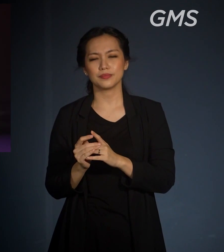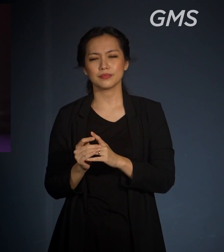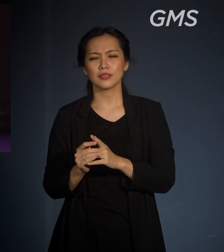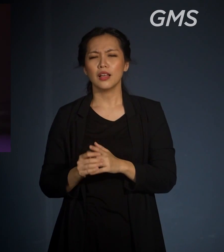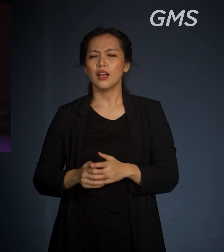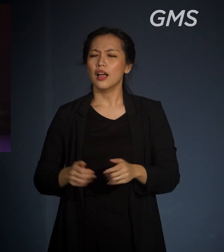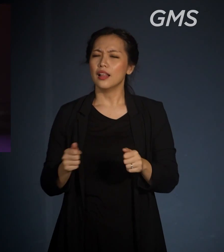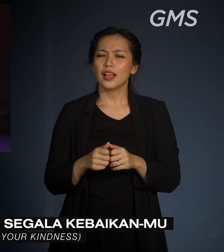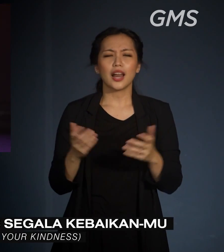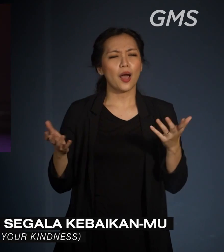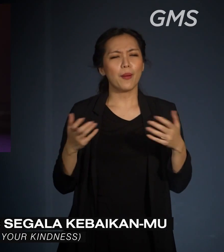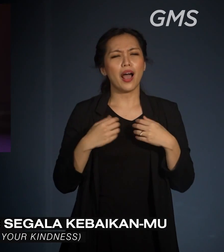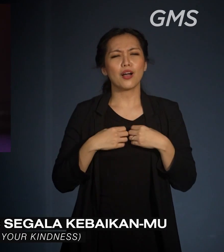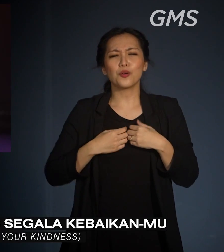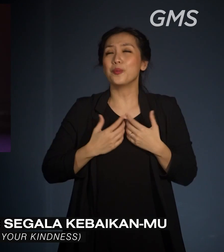Dengan apa kan ku